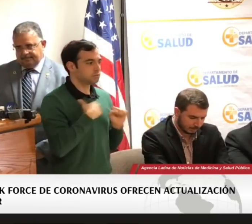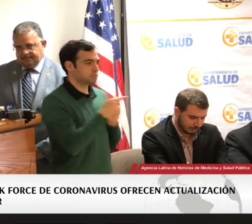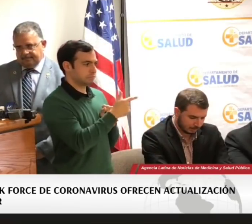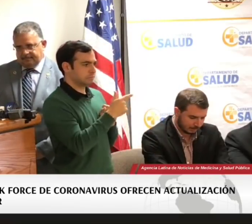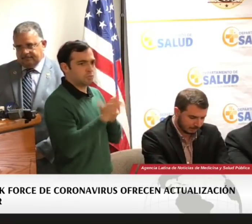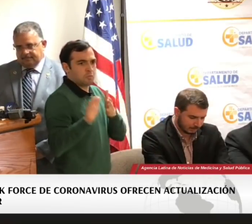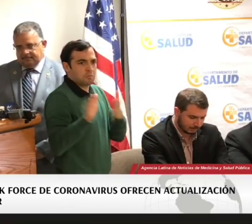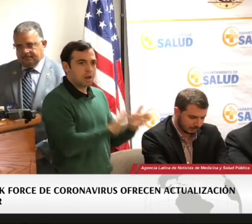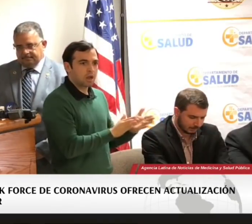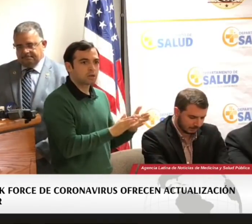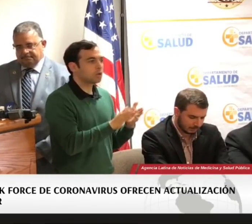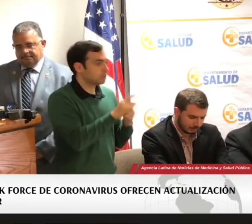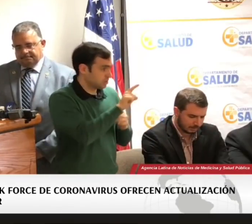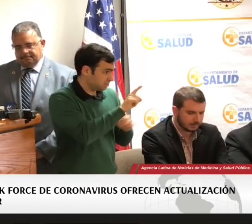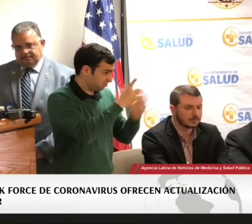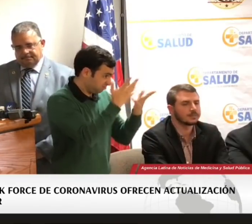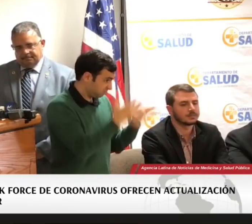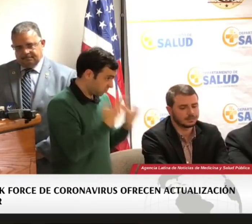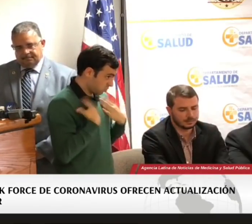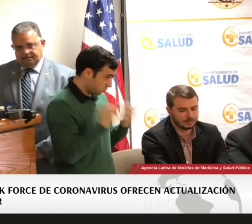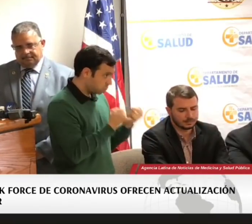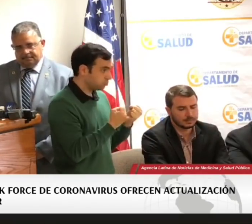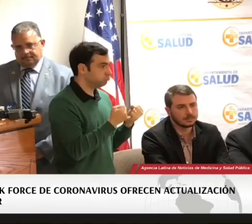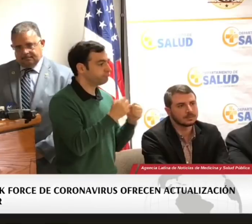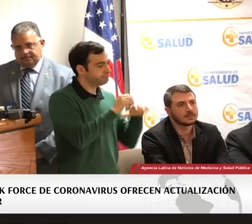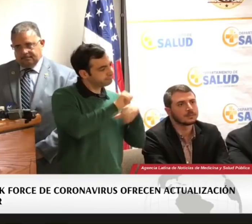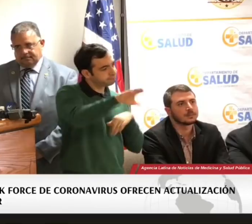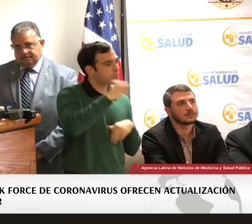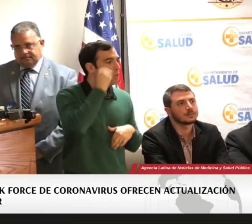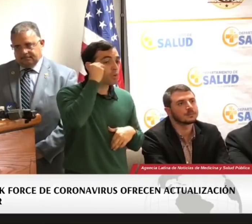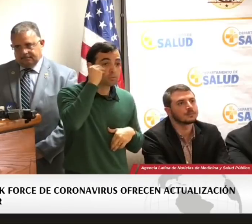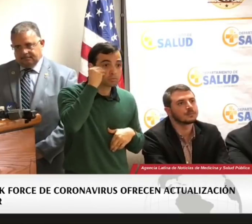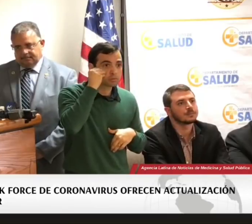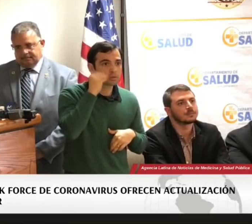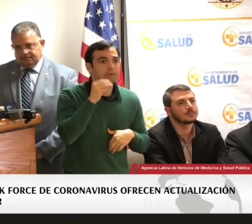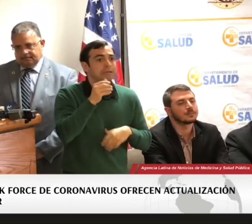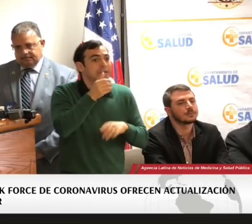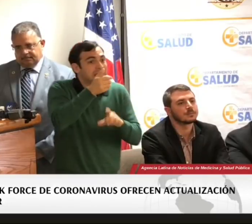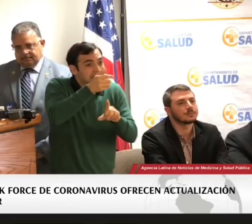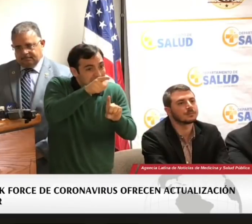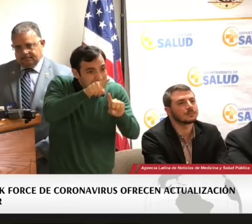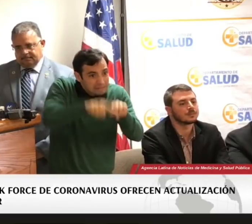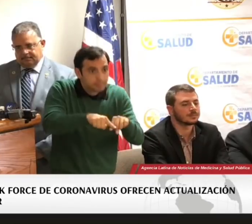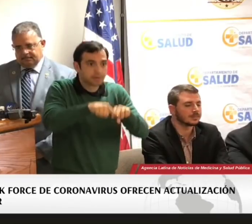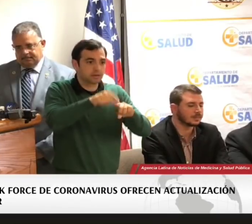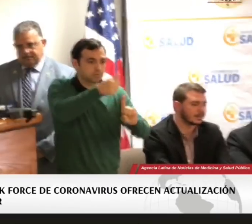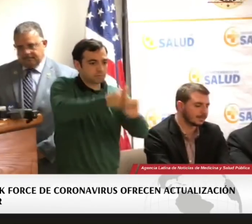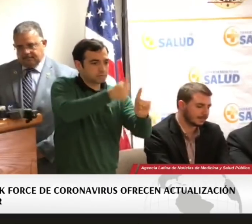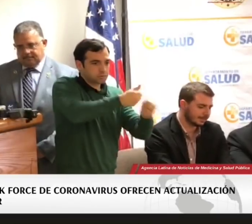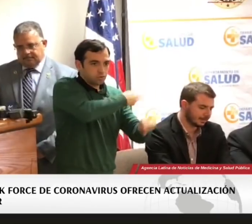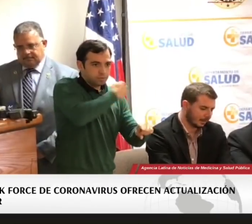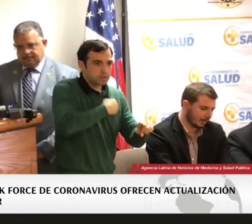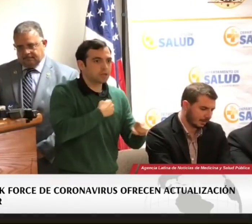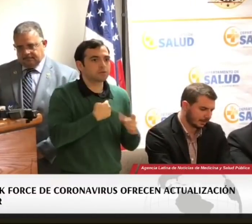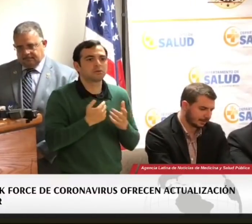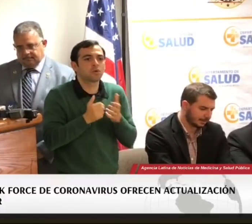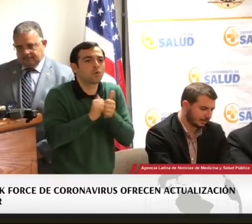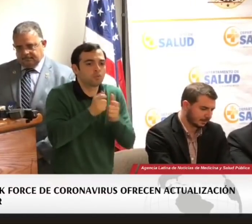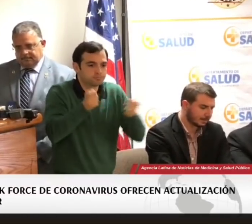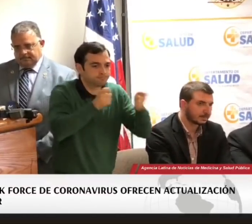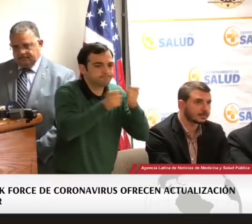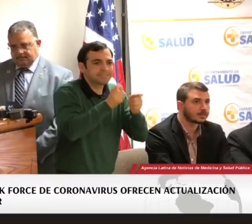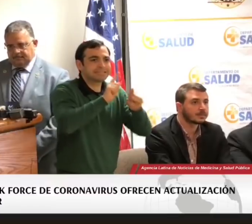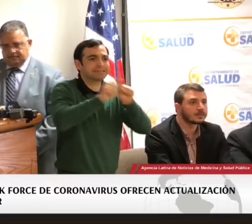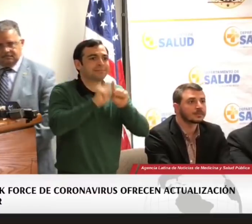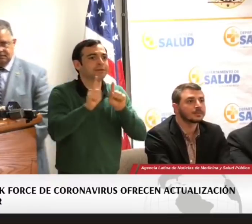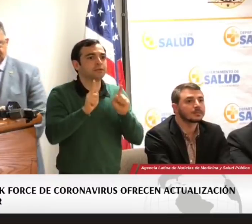que va a depender, ¿verdad?, de las decisiones a nivel clínico y hospitalario para poder entonces manejar esa sobrecarga de servicios. Vamos redondeando